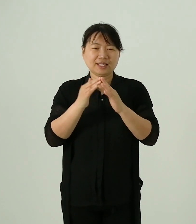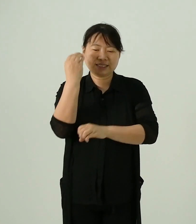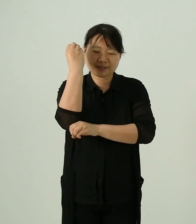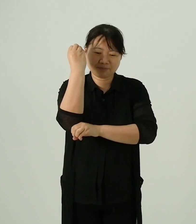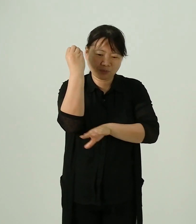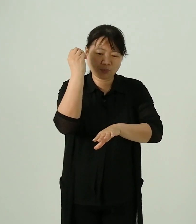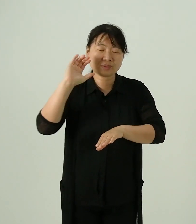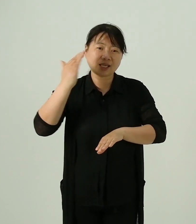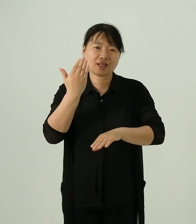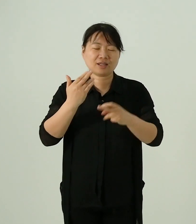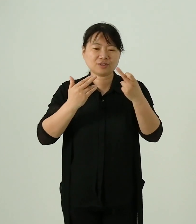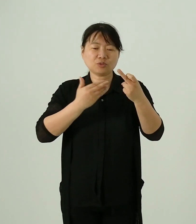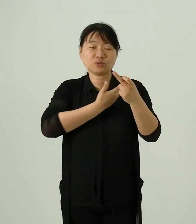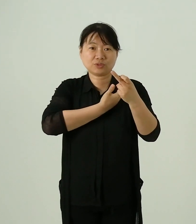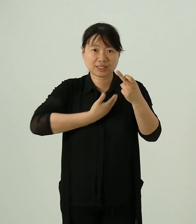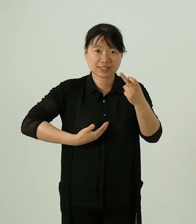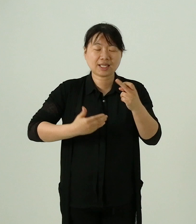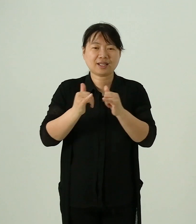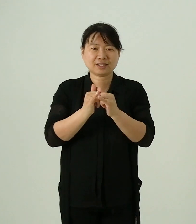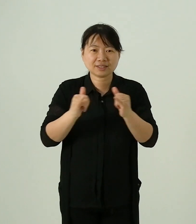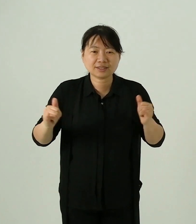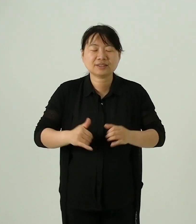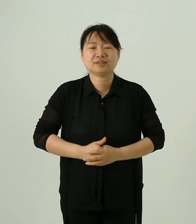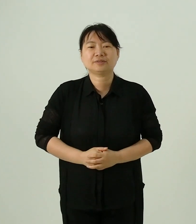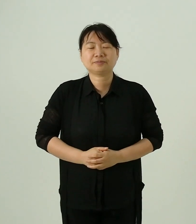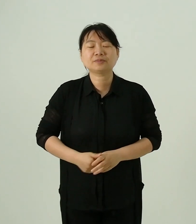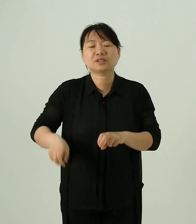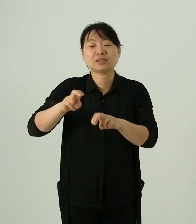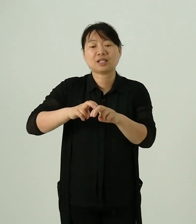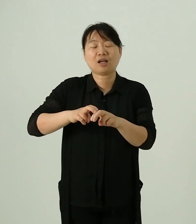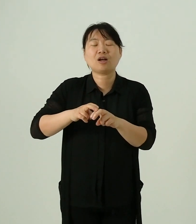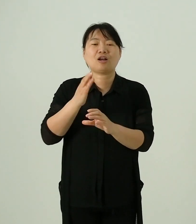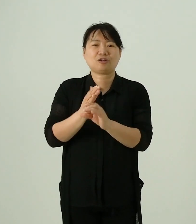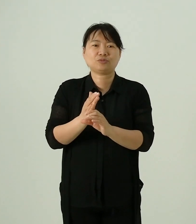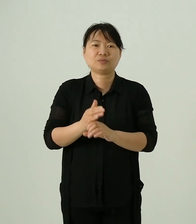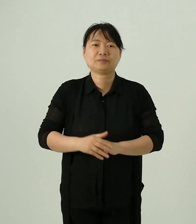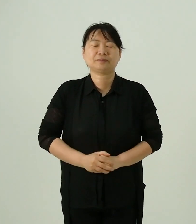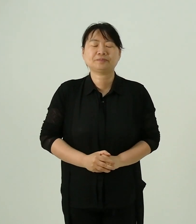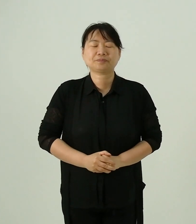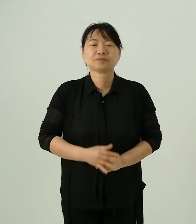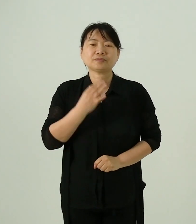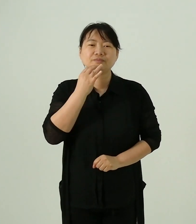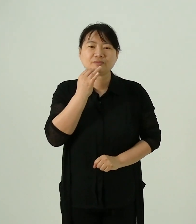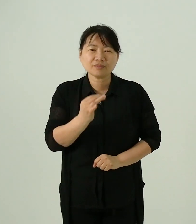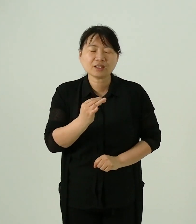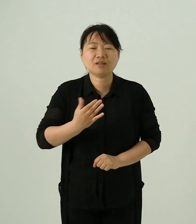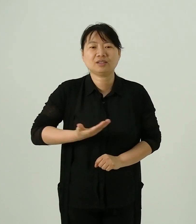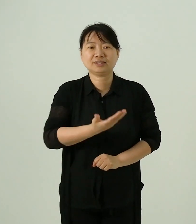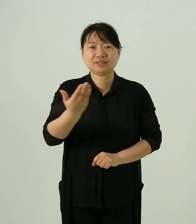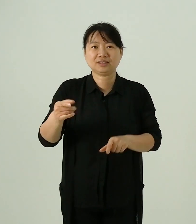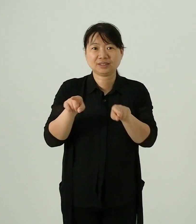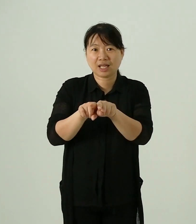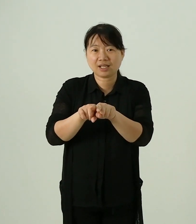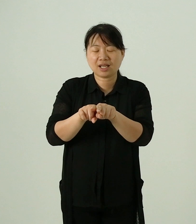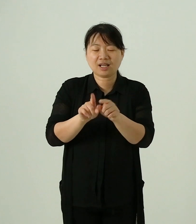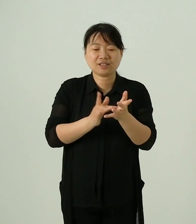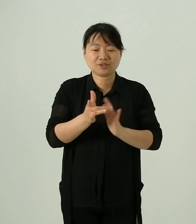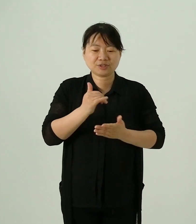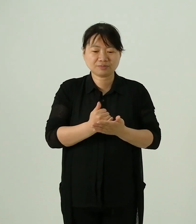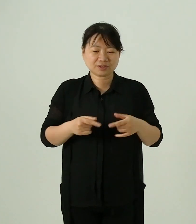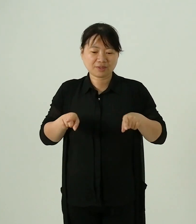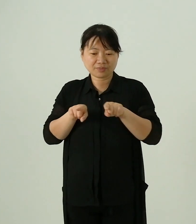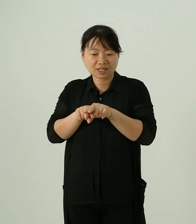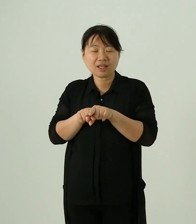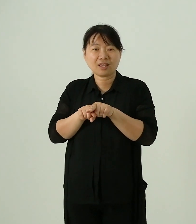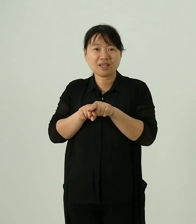될 12 제자들이 타고 있어요. 물론 그들과 예수님은 지금